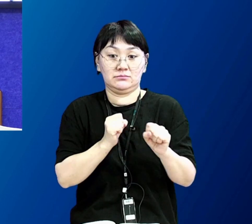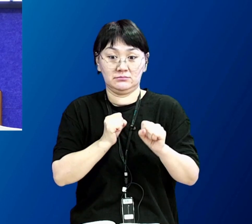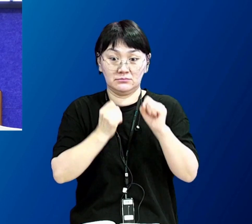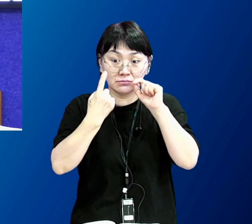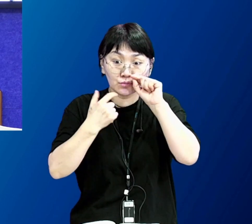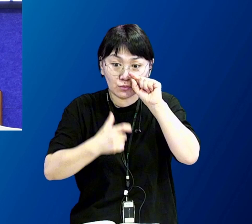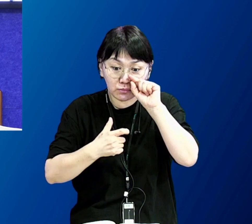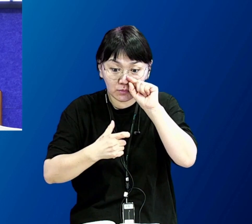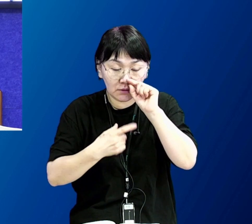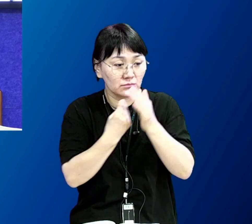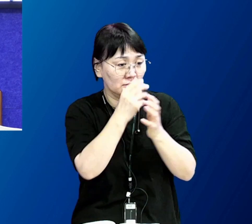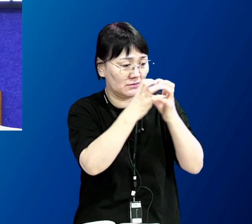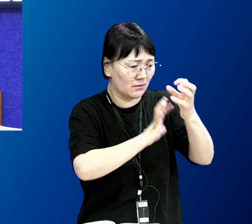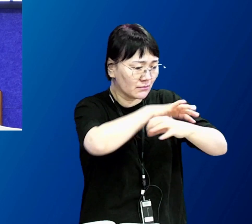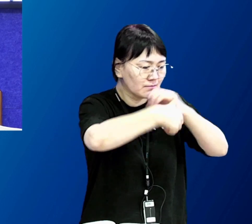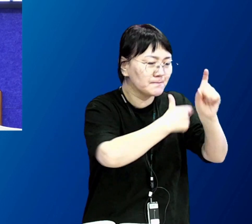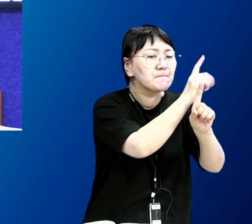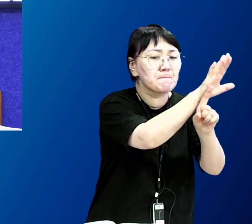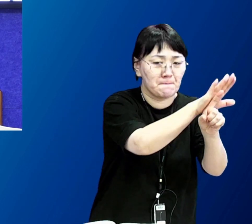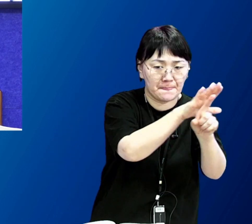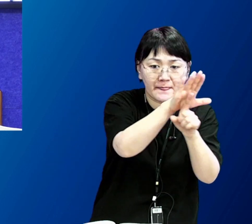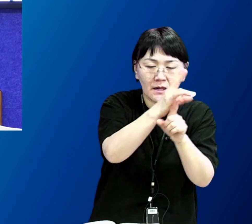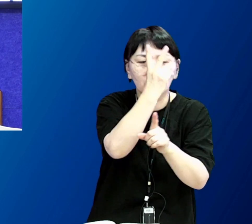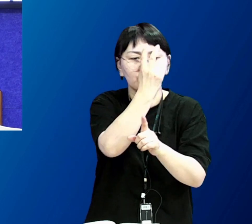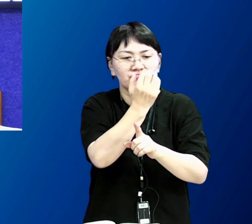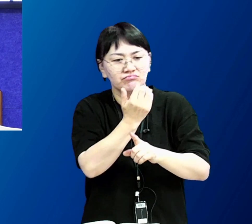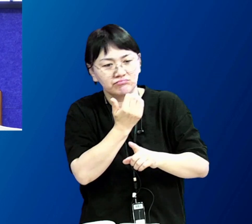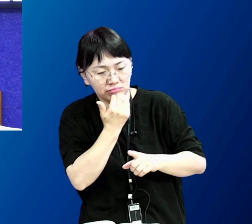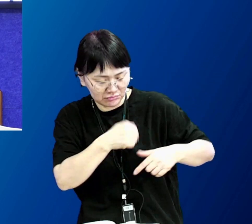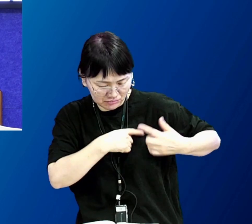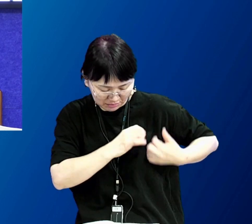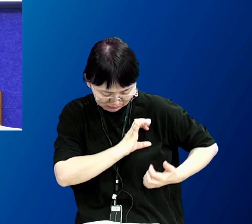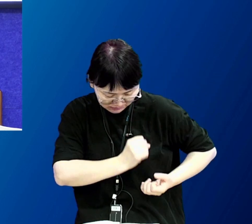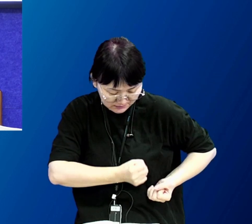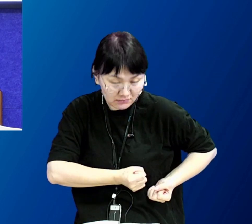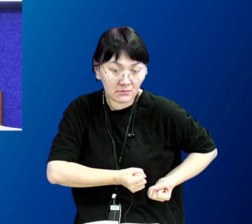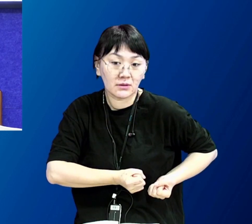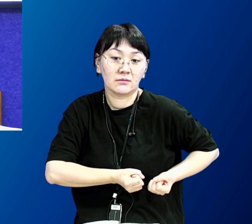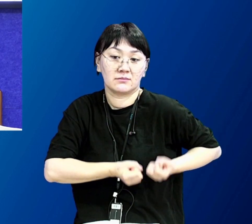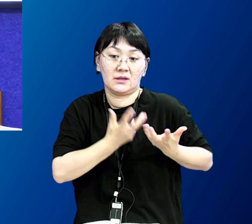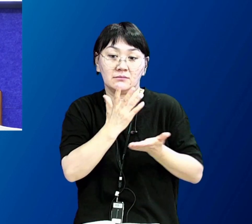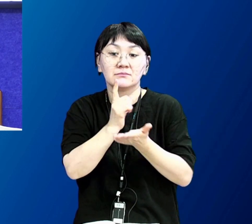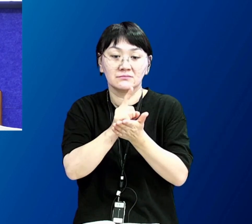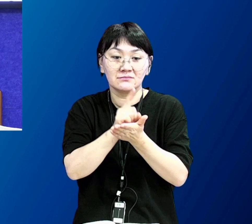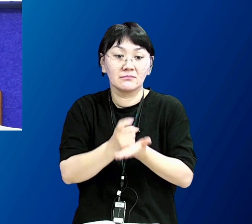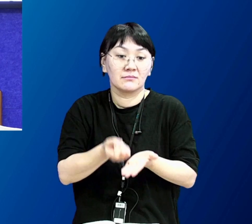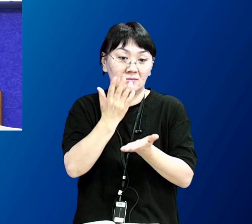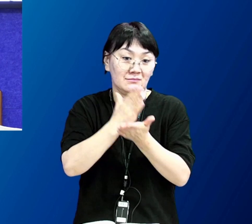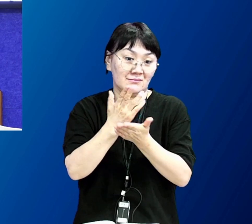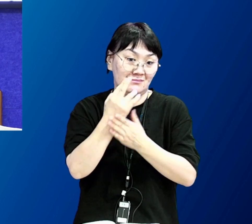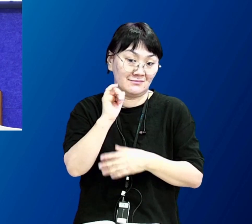хүмүүсийг ч хайрлах, өрөвдөх тийм зүрэг сэтгэл бий болдог байх.